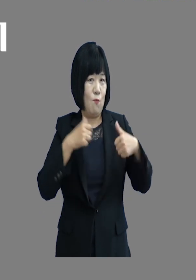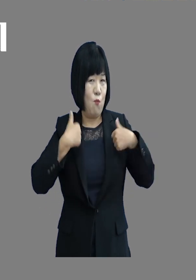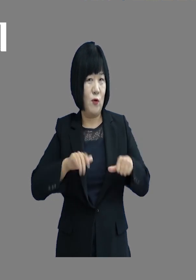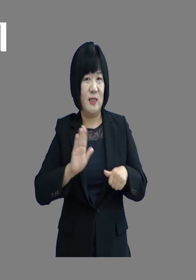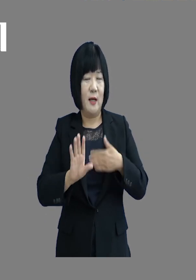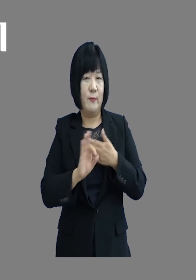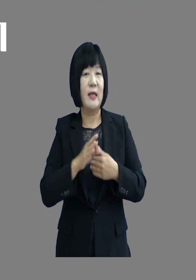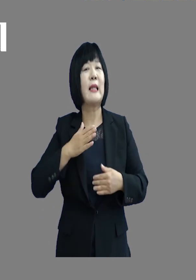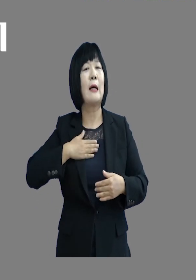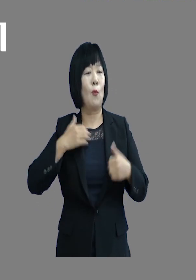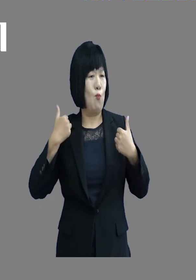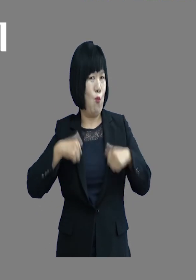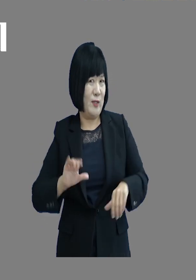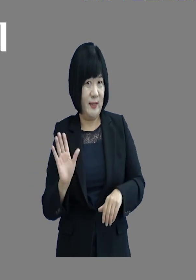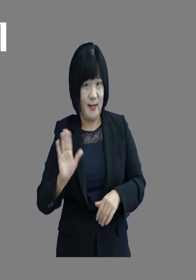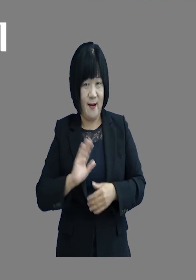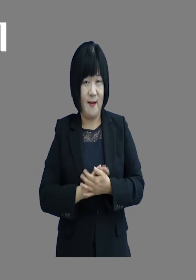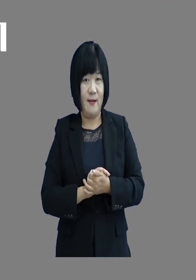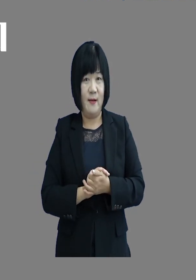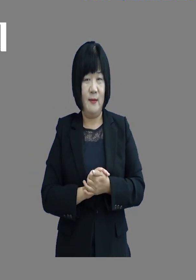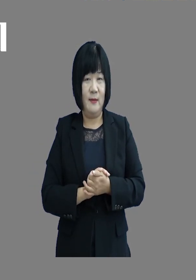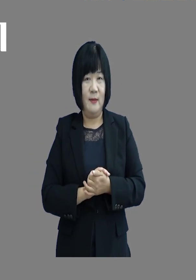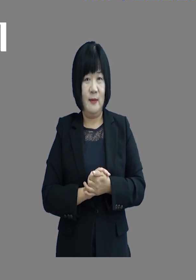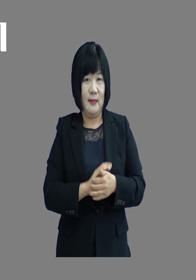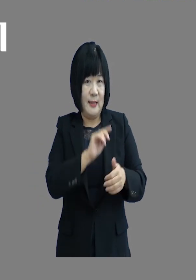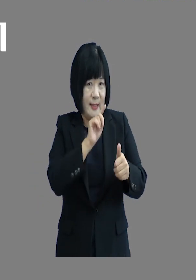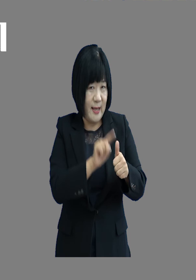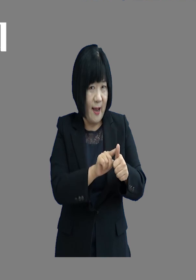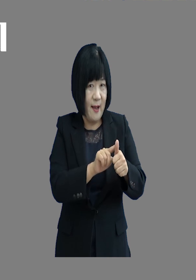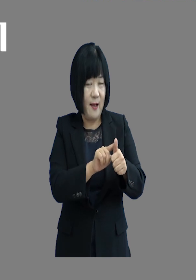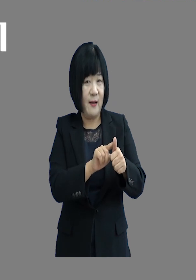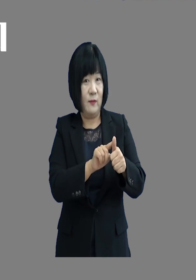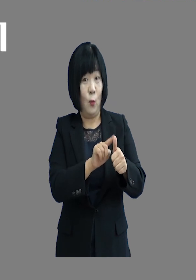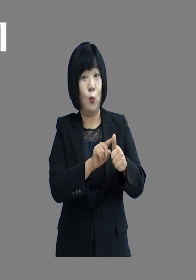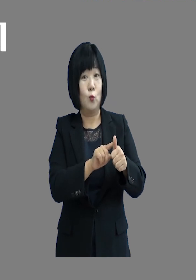나도 포기하지 않는다. 야, 너도 수어 할 수 있어.